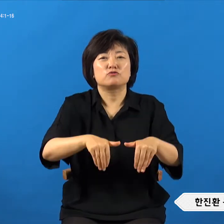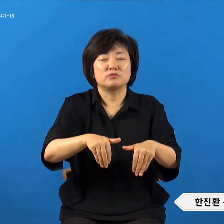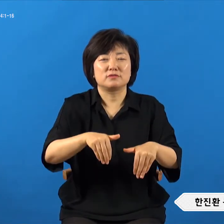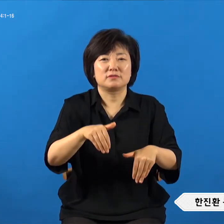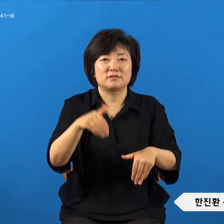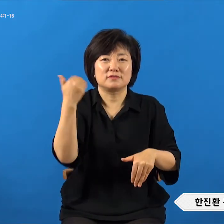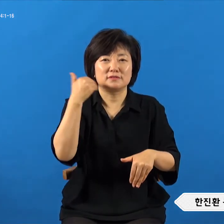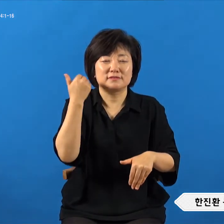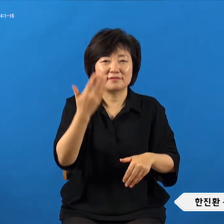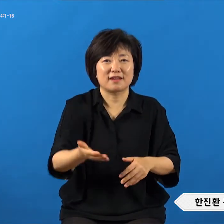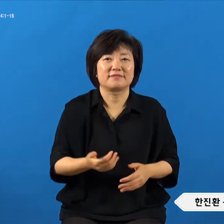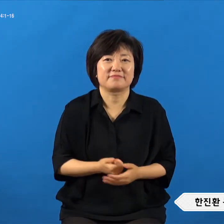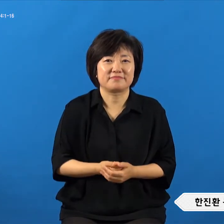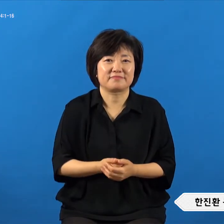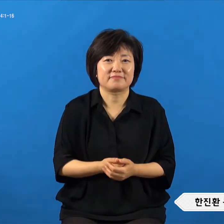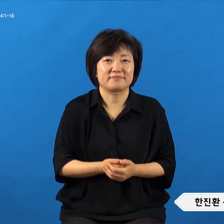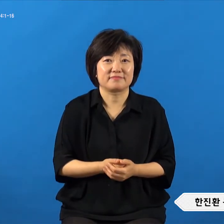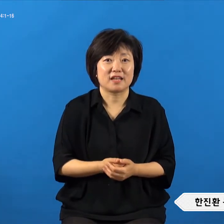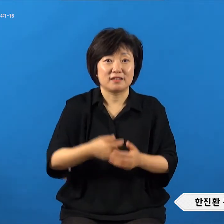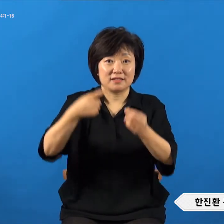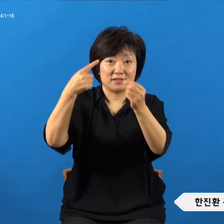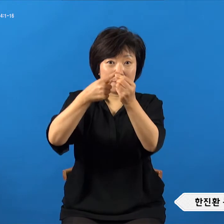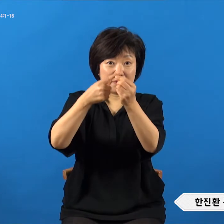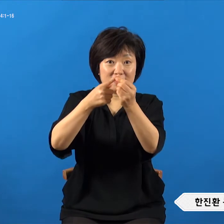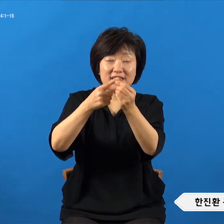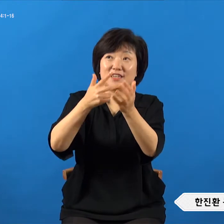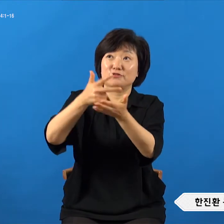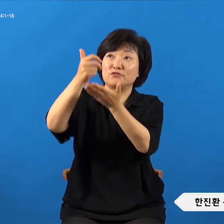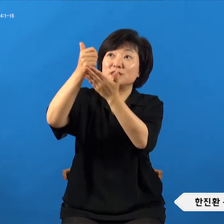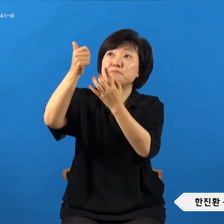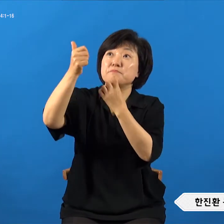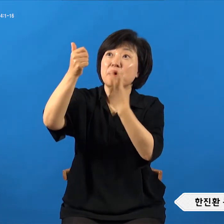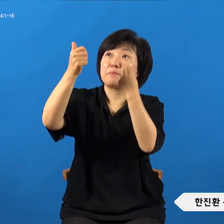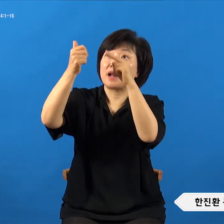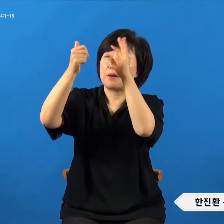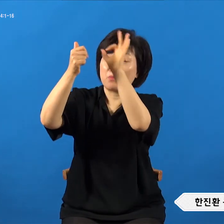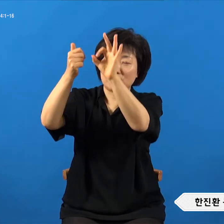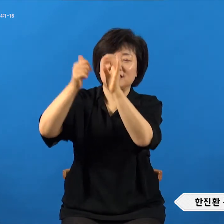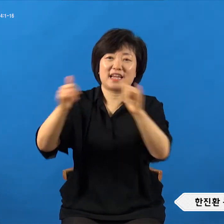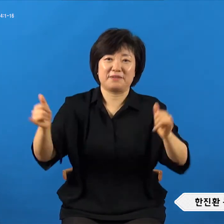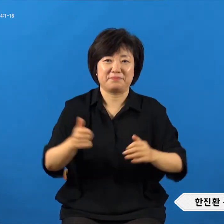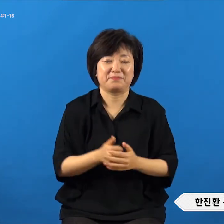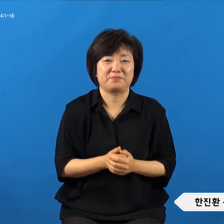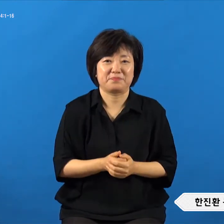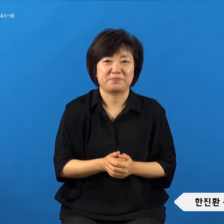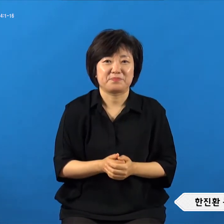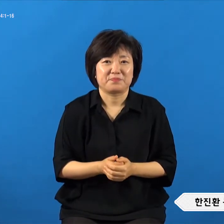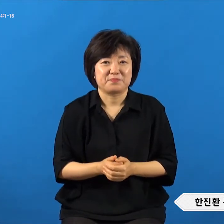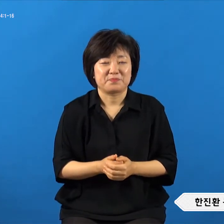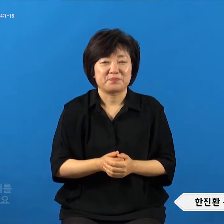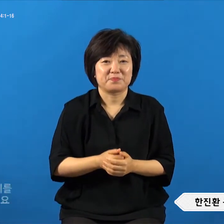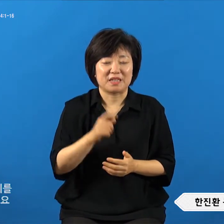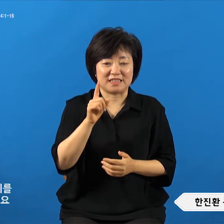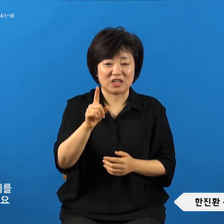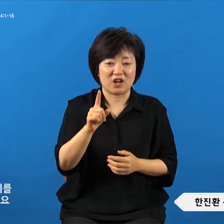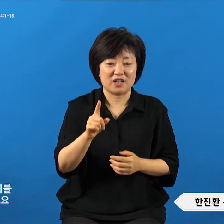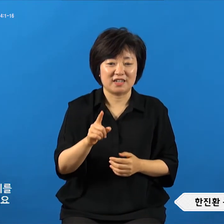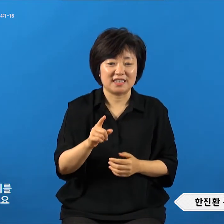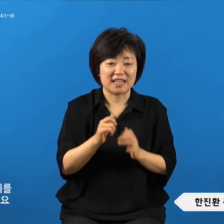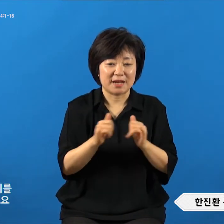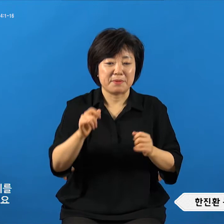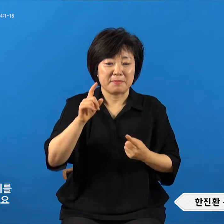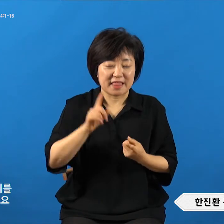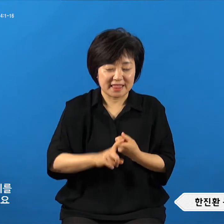어떤 사람인가? 첫째로는 주님만 바라보고 일하는 사람입니다. 1절 보면 사람이